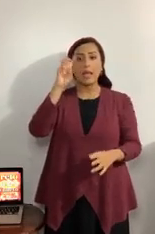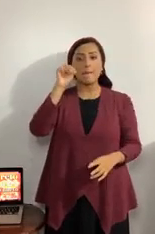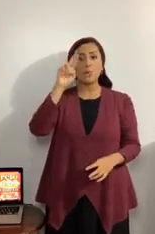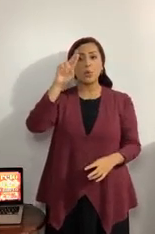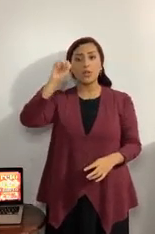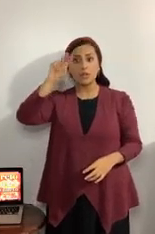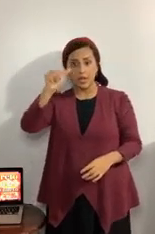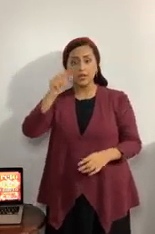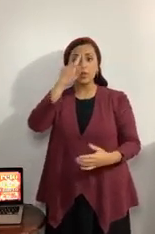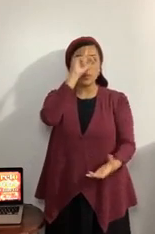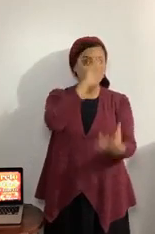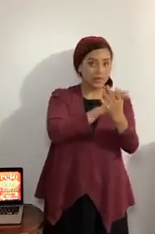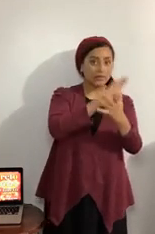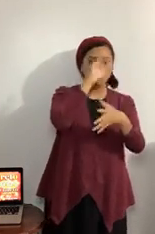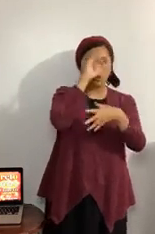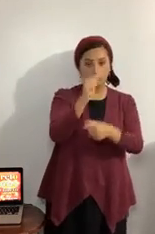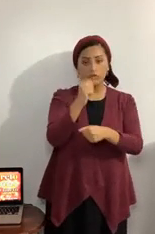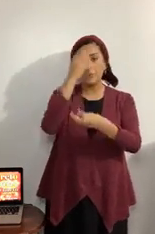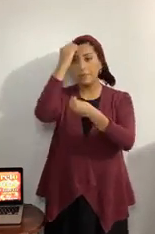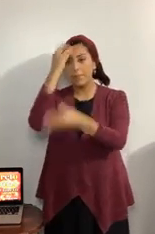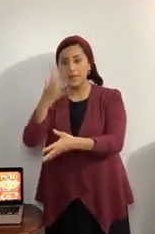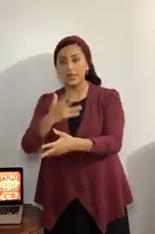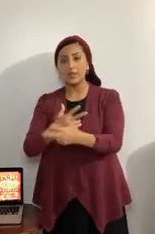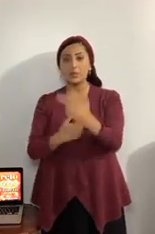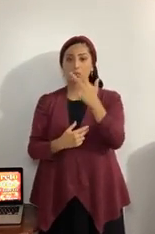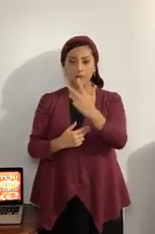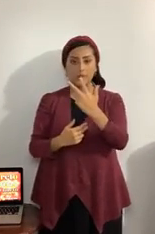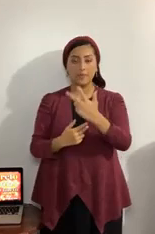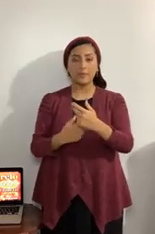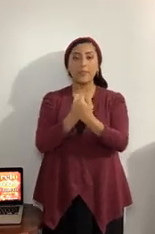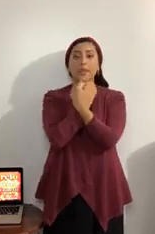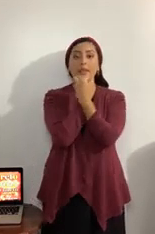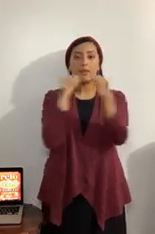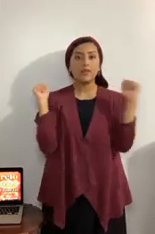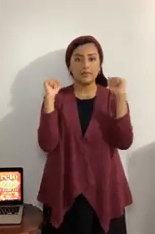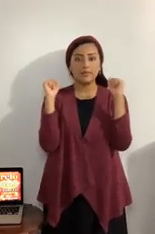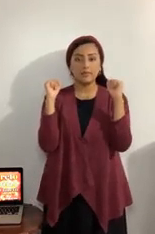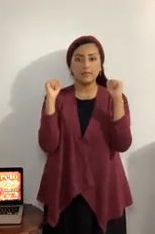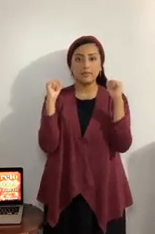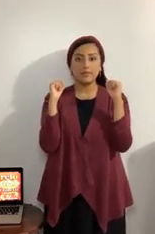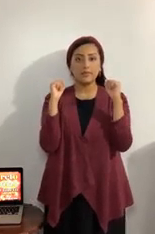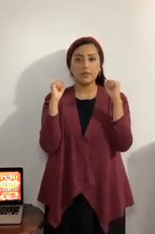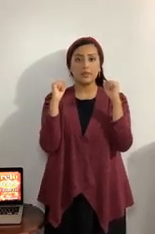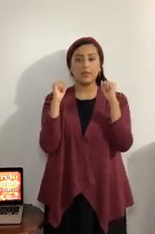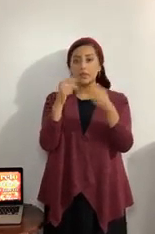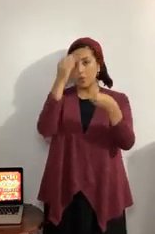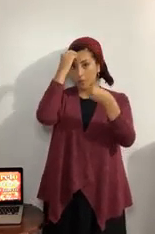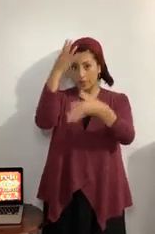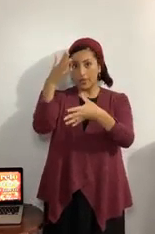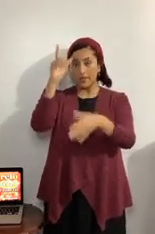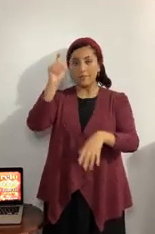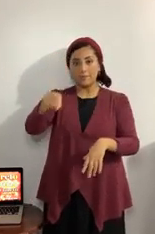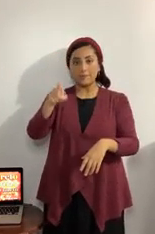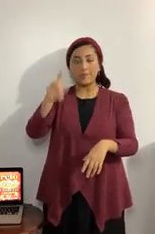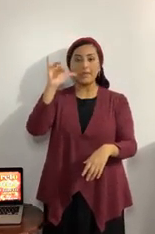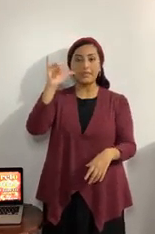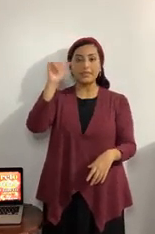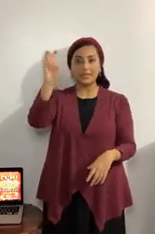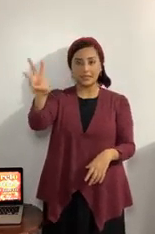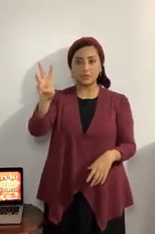creer, confiar y obedecer. La salvación es por obediencia a Yahshua,